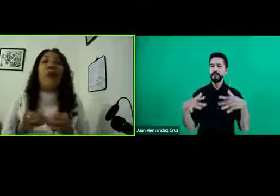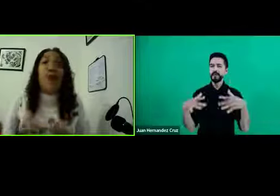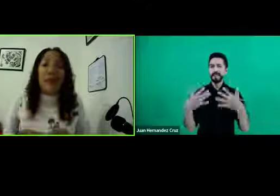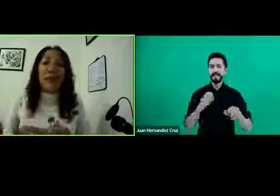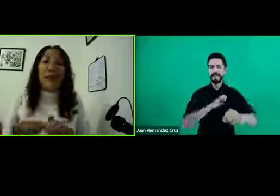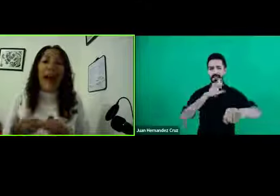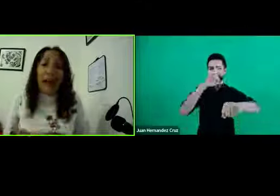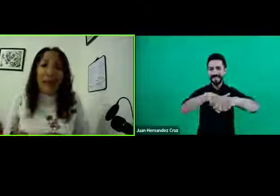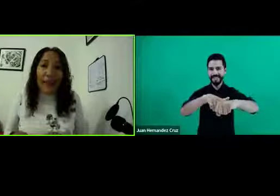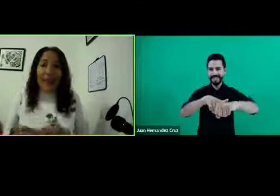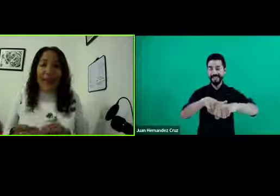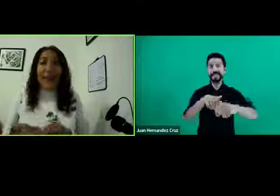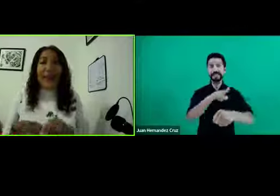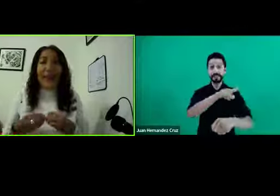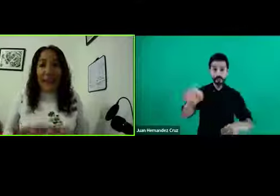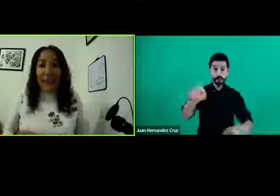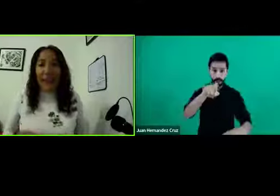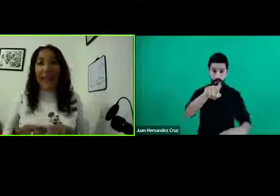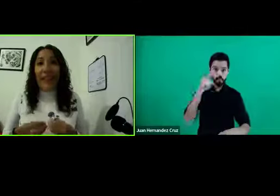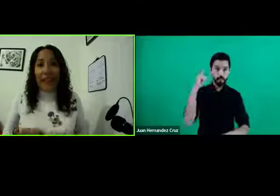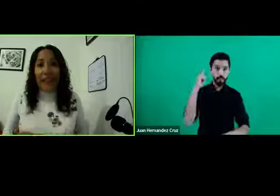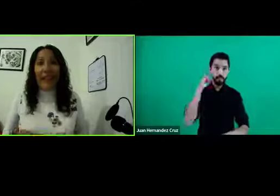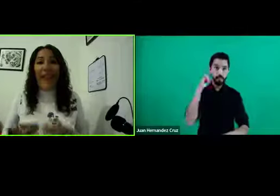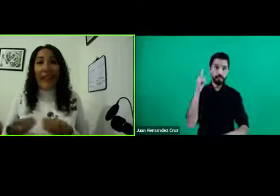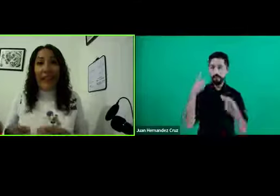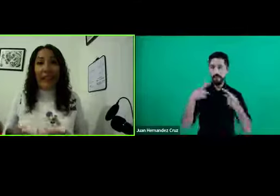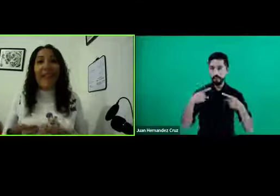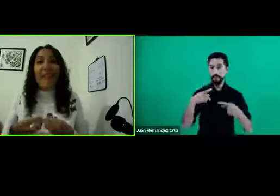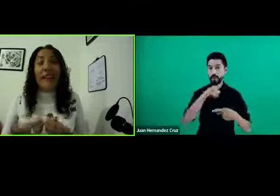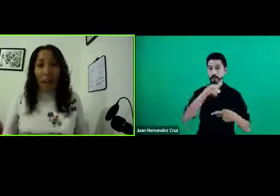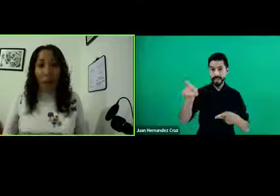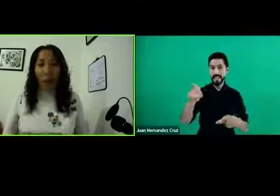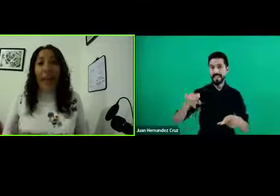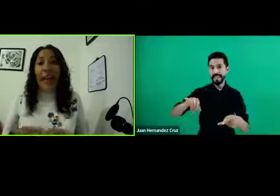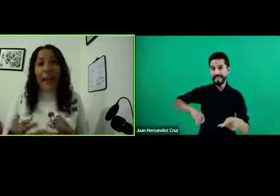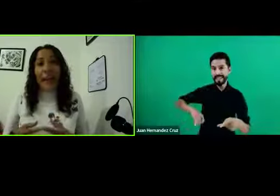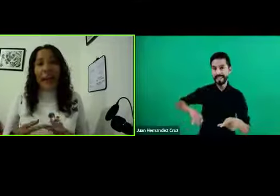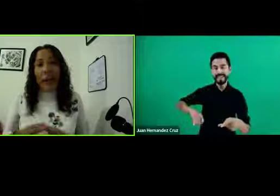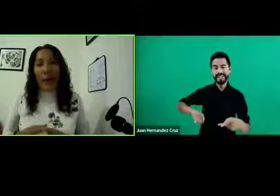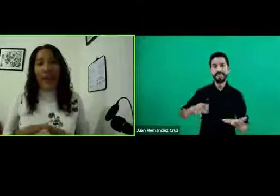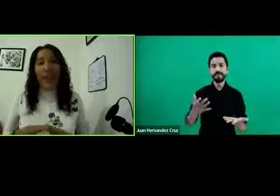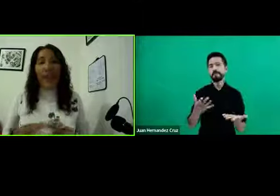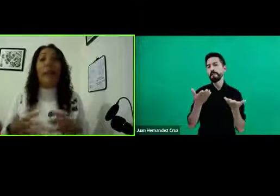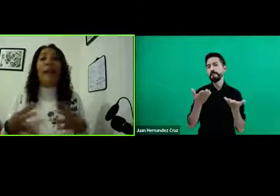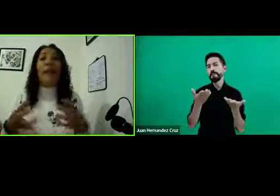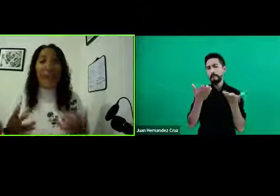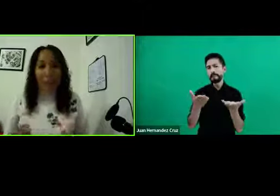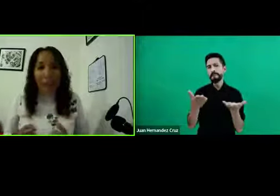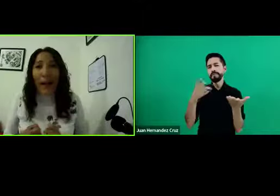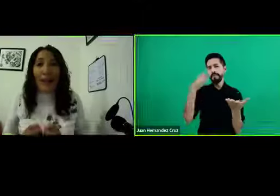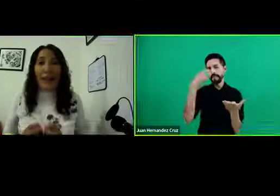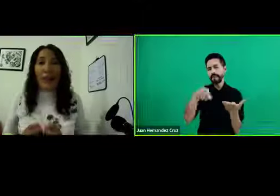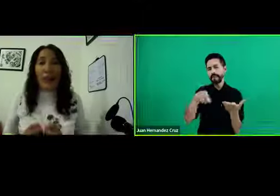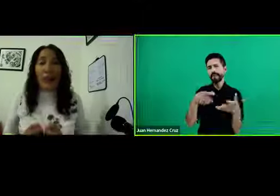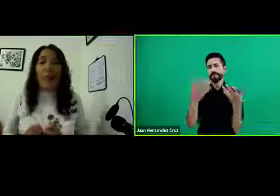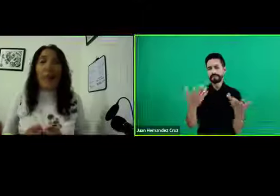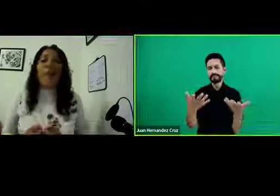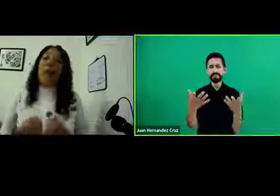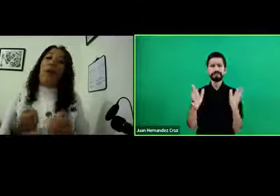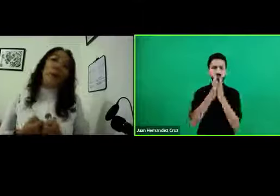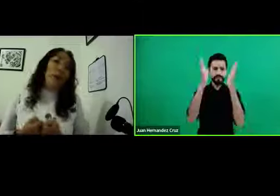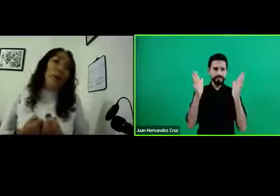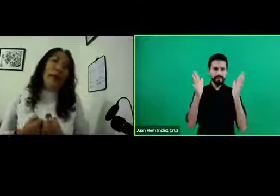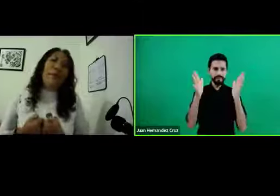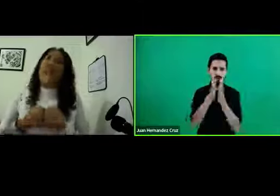Entonces, si conoces a alguien que esté interesada, que esté interesado en esta parte de participar en este